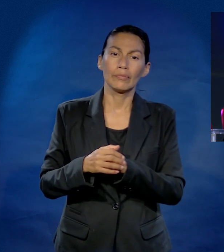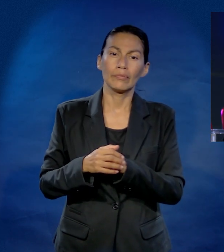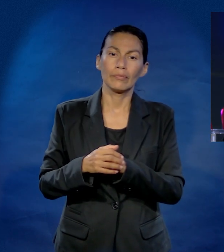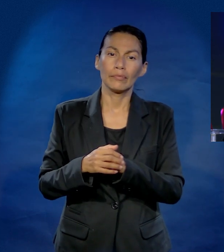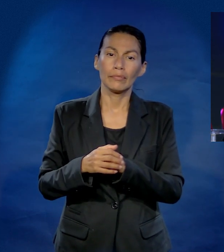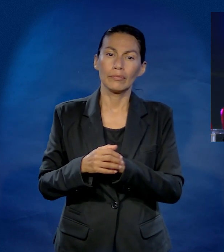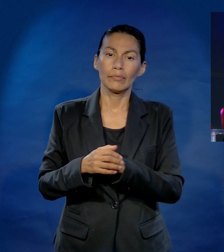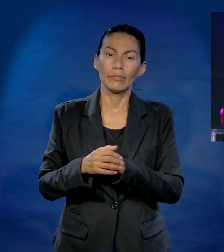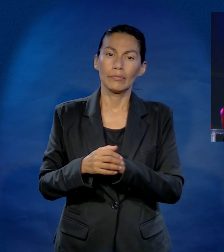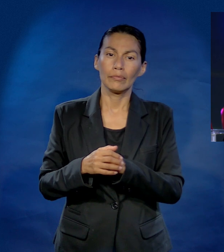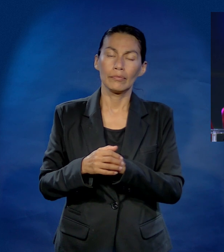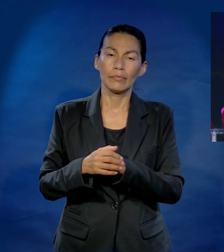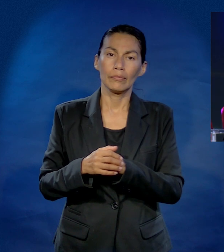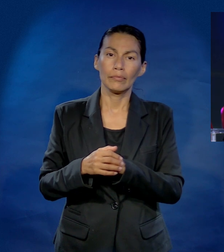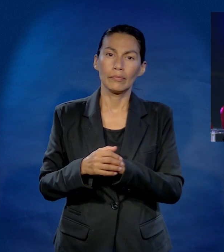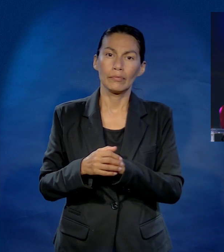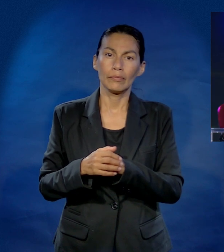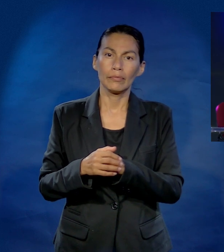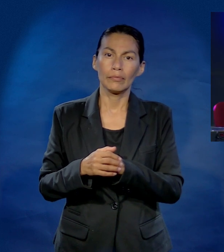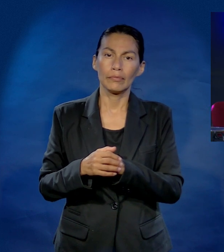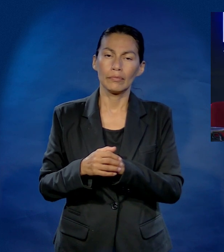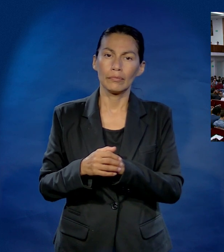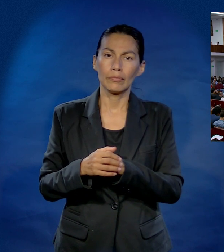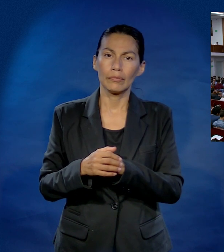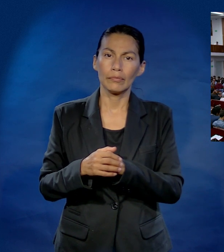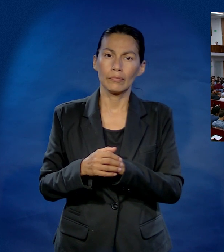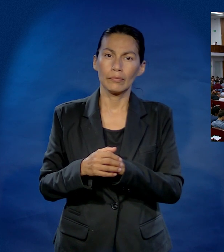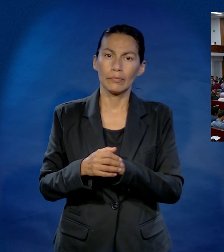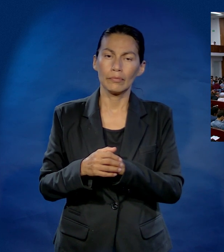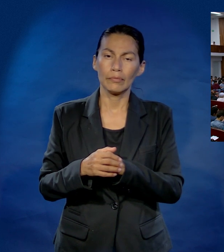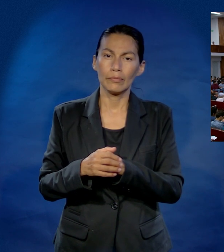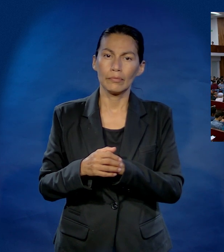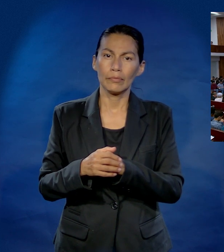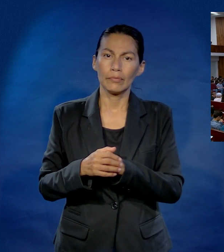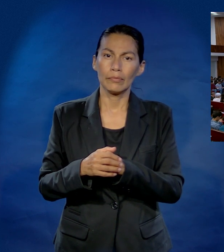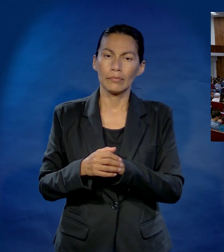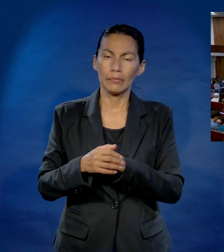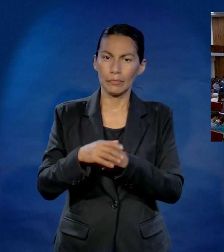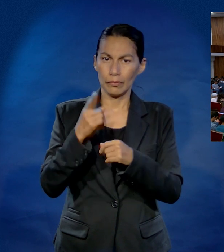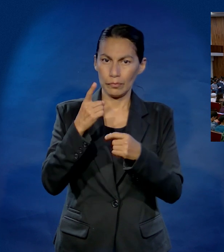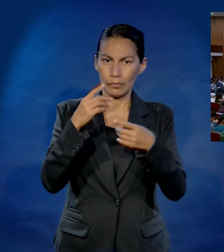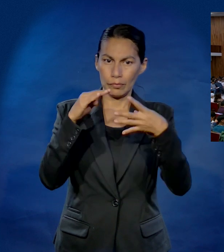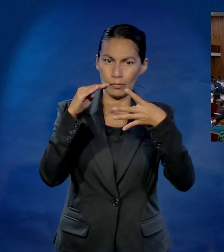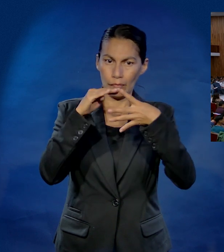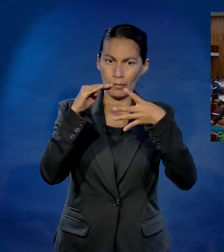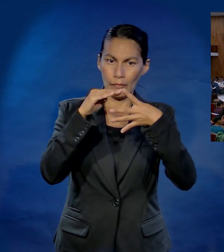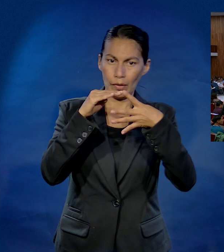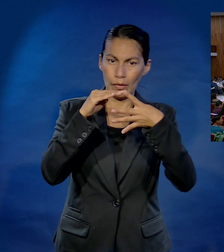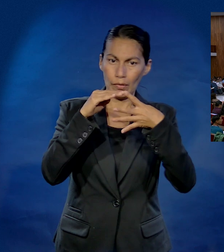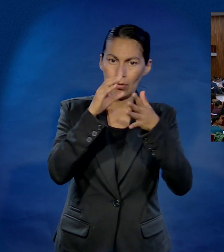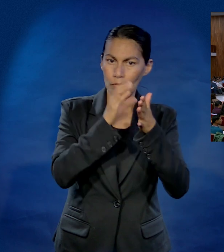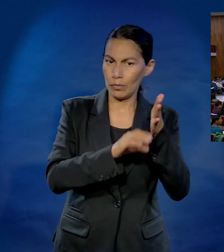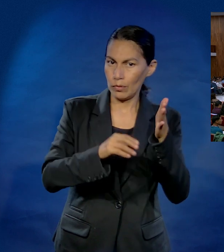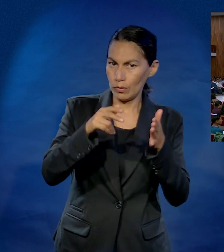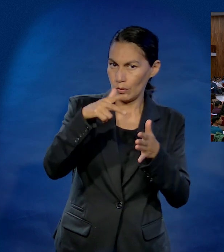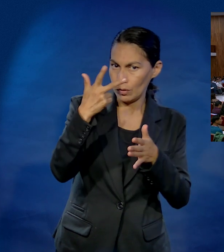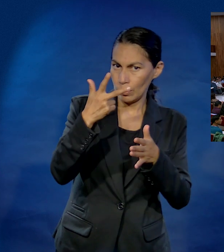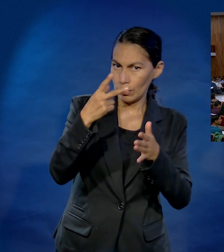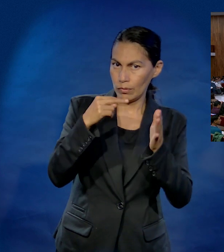Hay algunas características que el Señor Jesucristo dio acerca del reino de los cielos que son muy especiales.